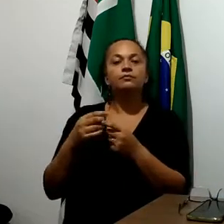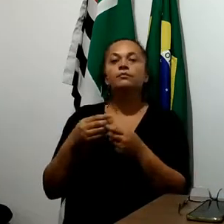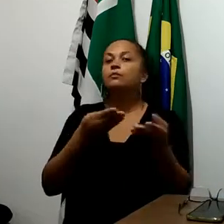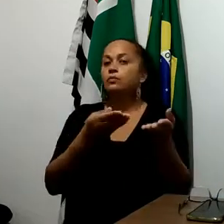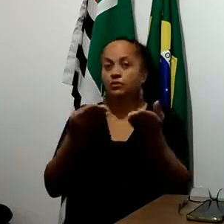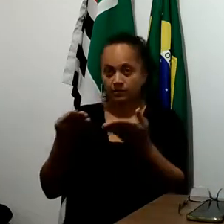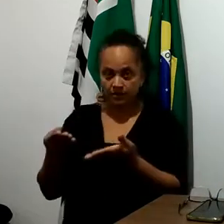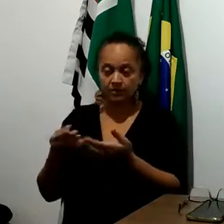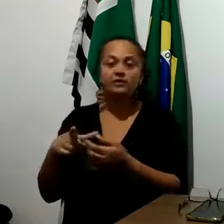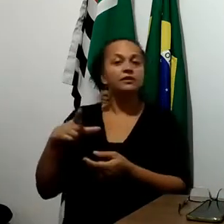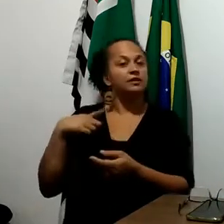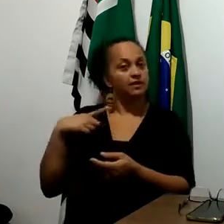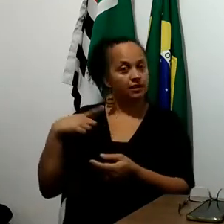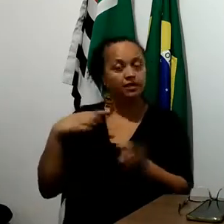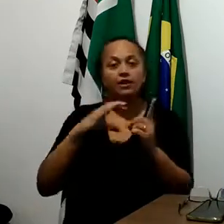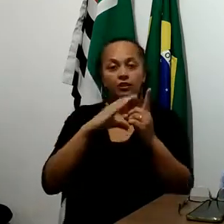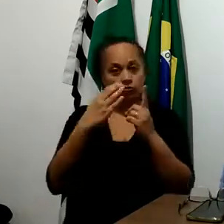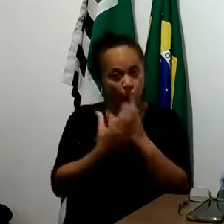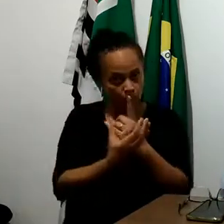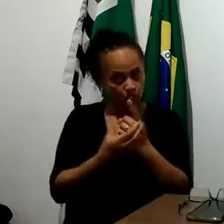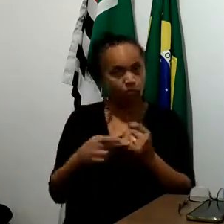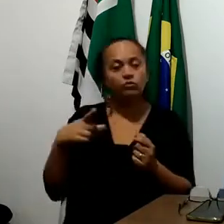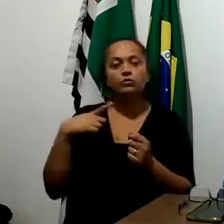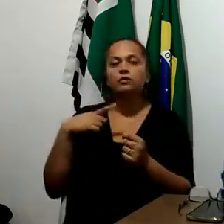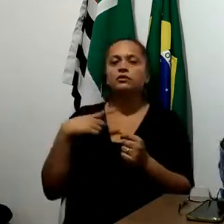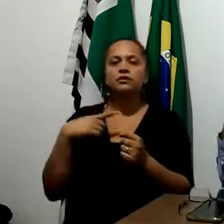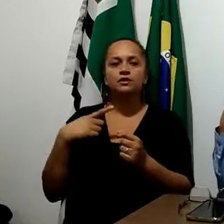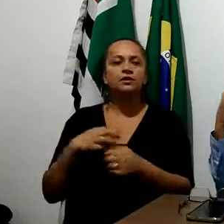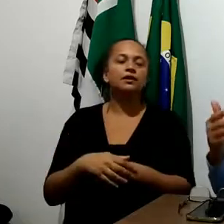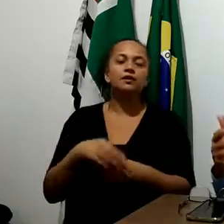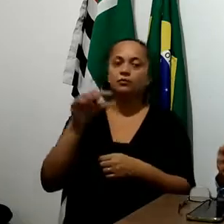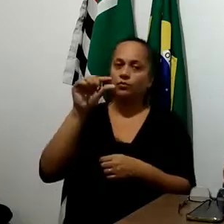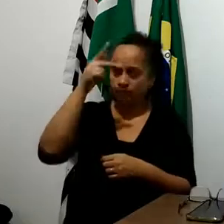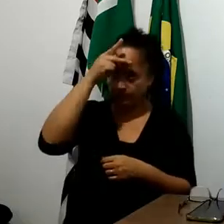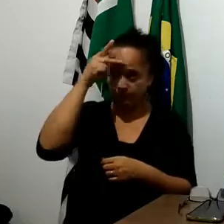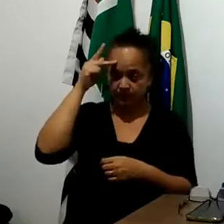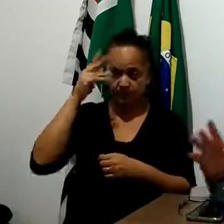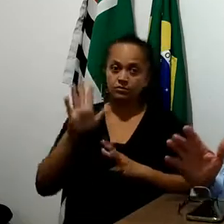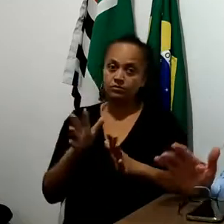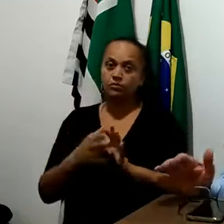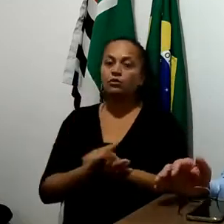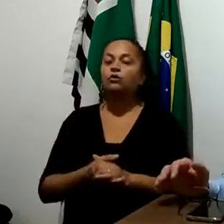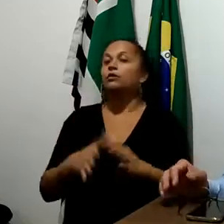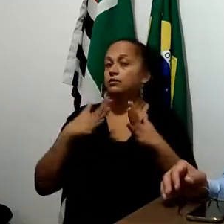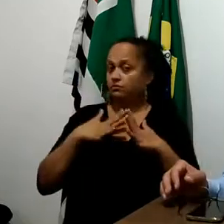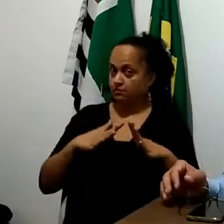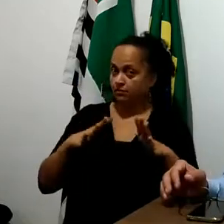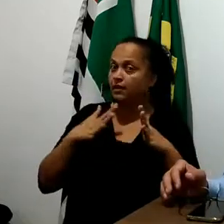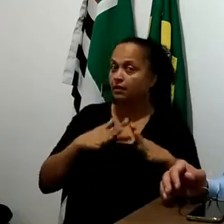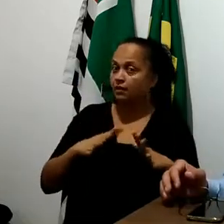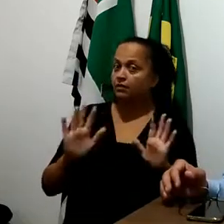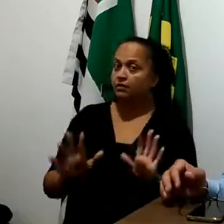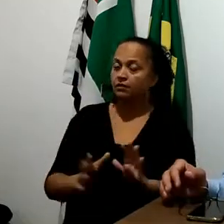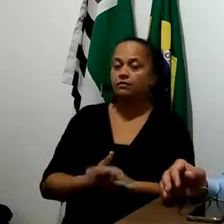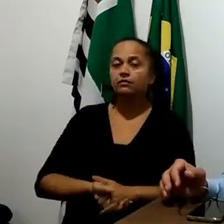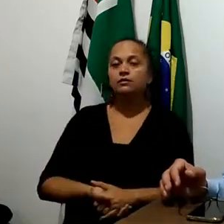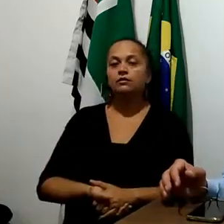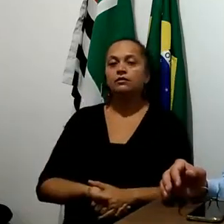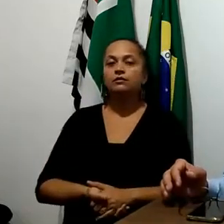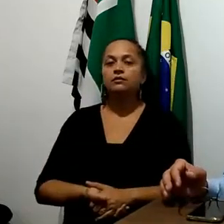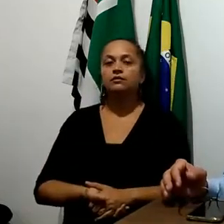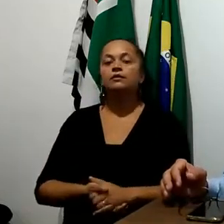dos cultos, das reuniões. A gente sabe que é mais devagar, as pessoas se acomodaram mais em relação a